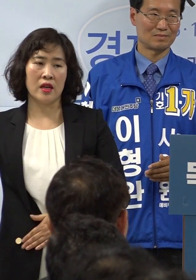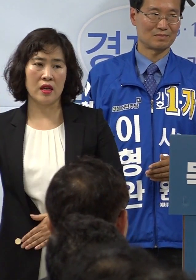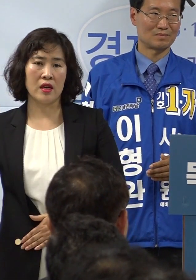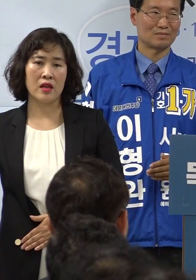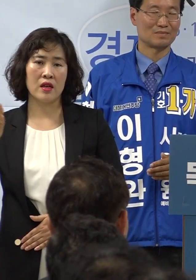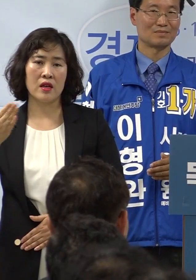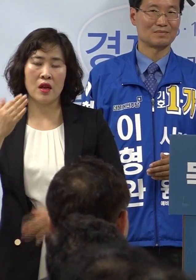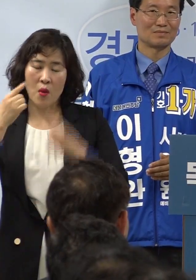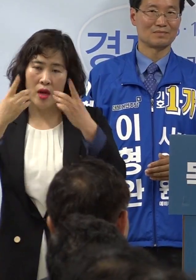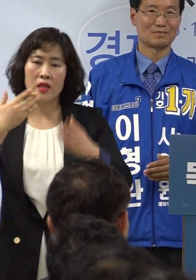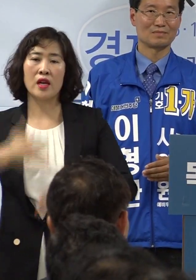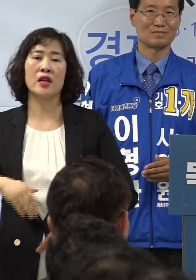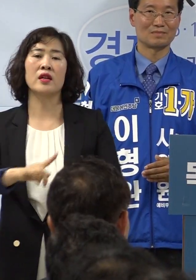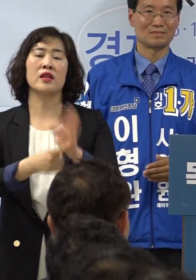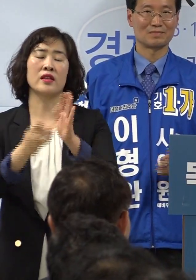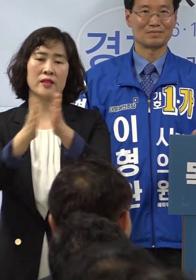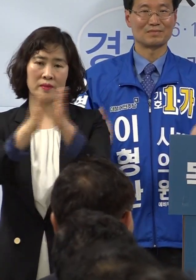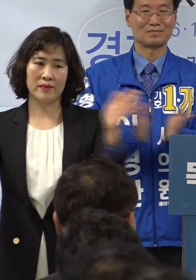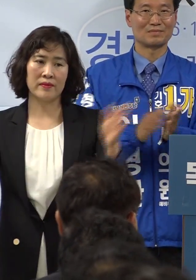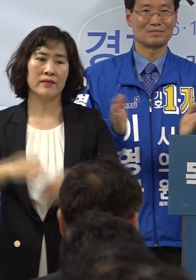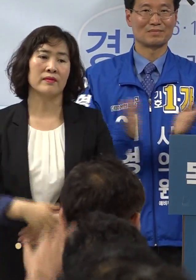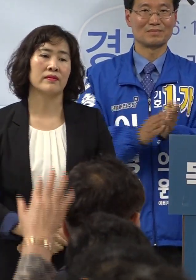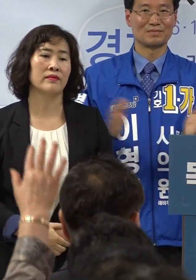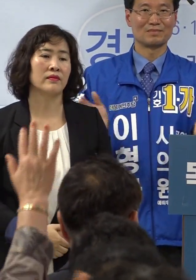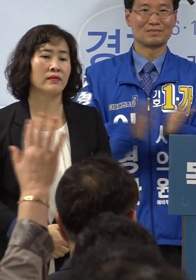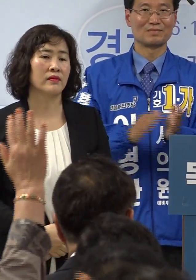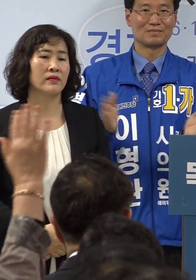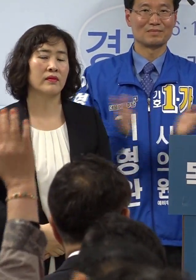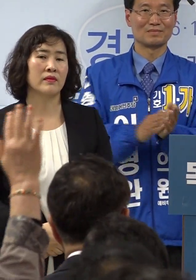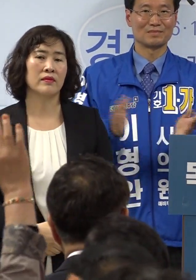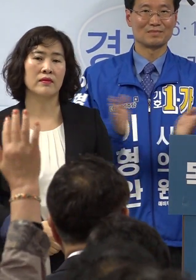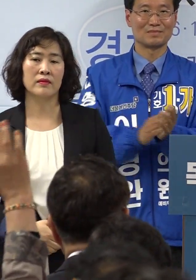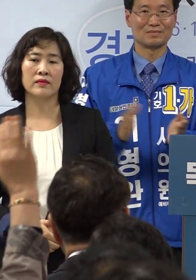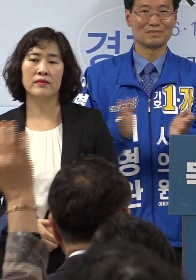것을 알리기 시작했습니다, 여러분.